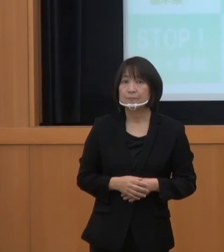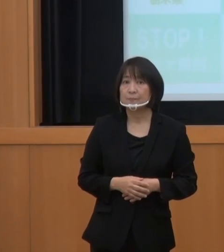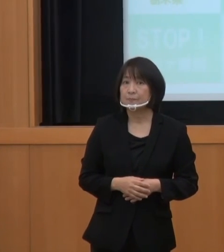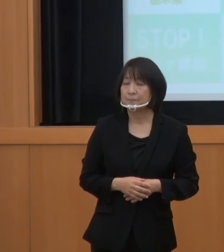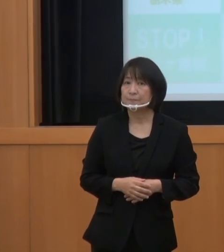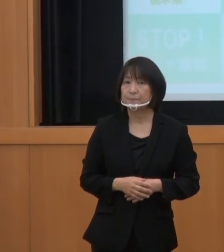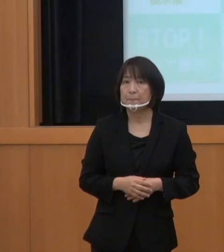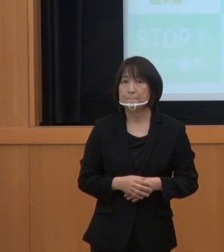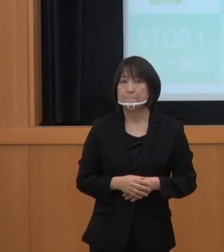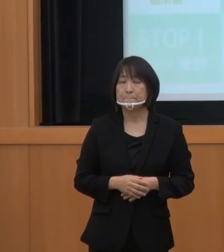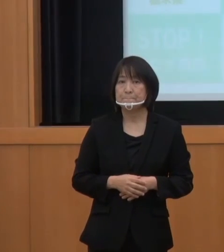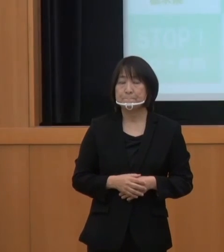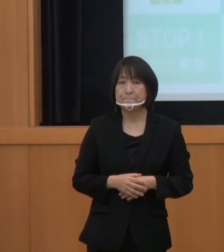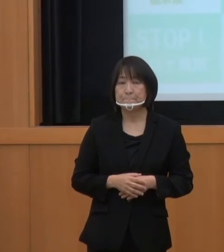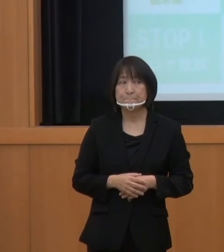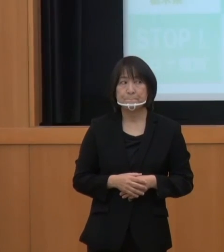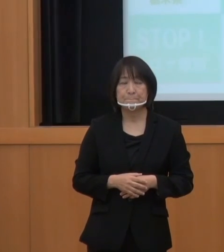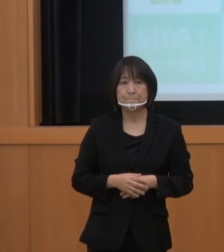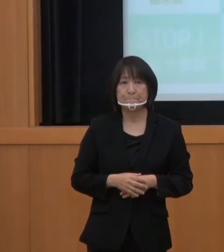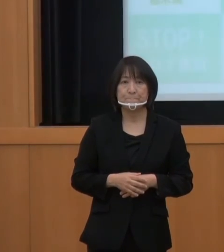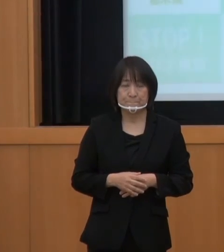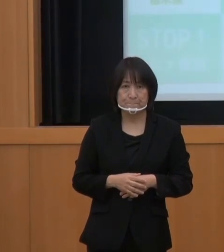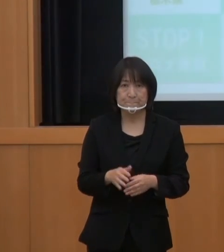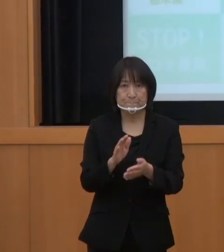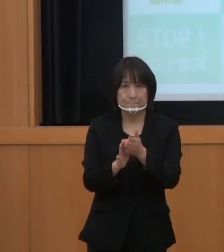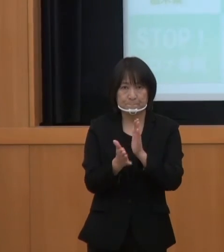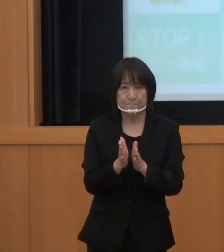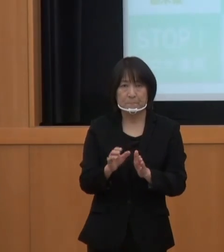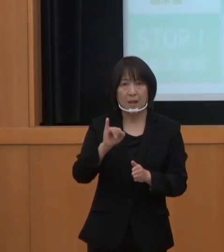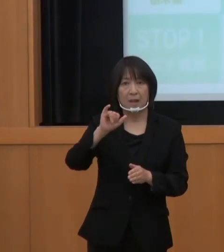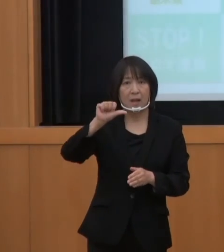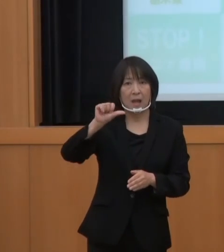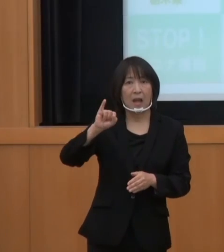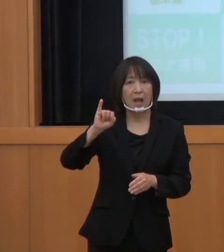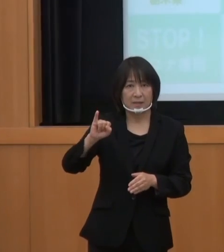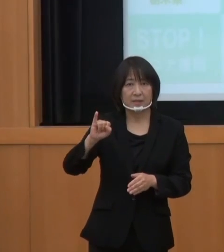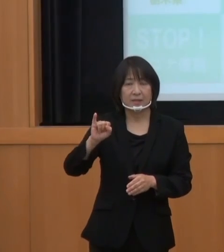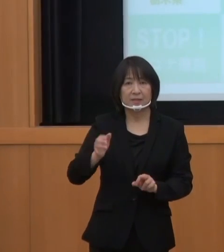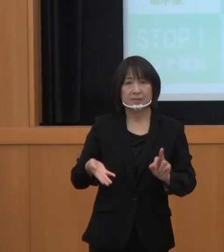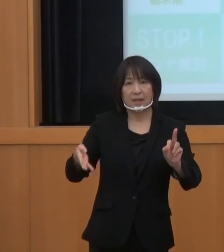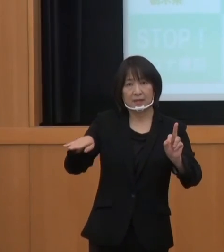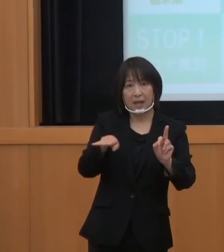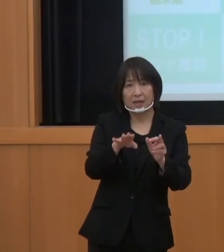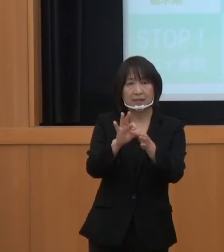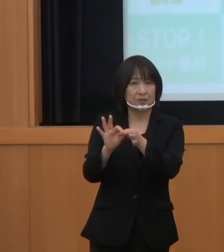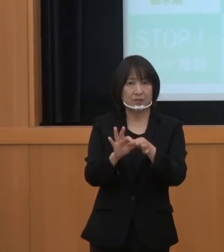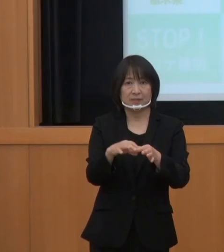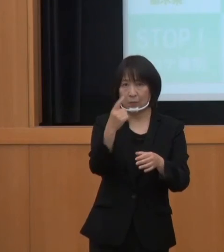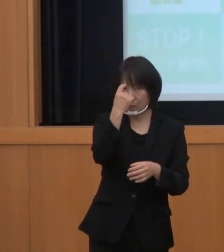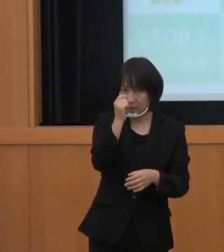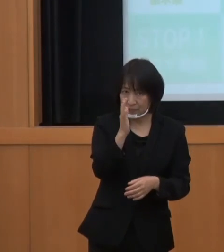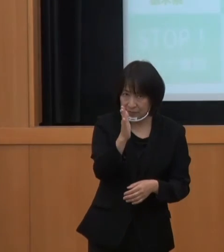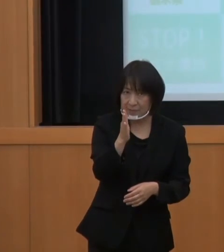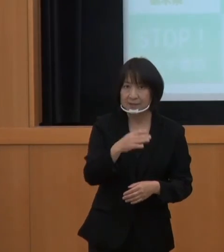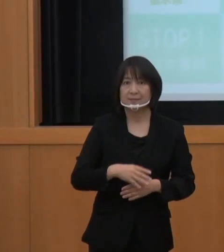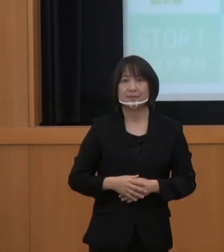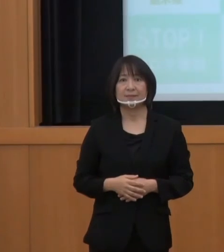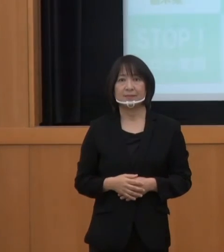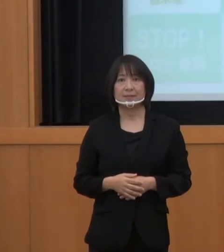ていたと思うんですけども、改めてアイセンターに期待していることを教えてください。